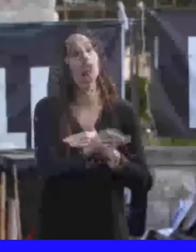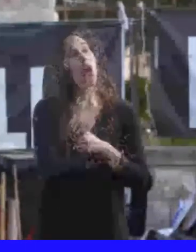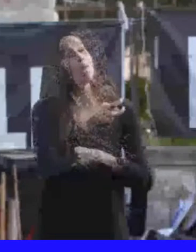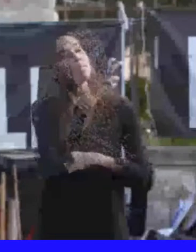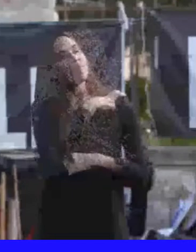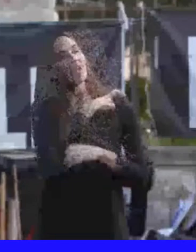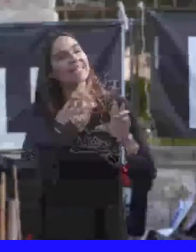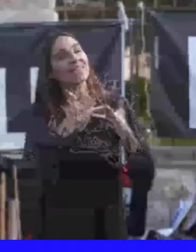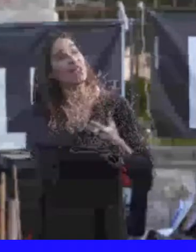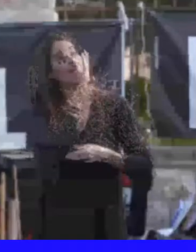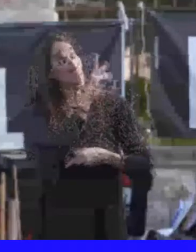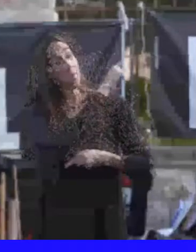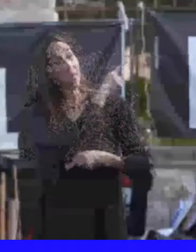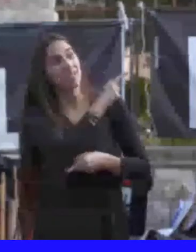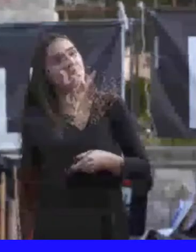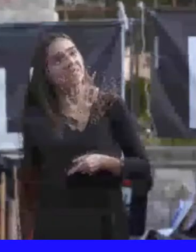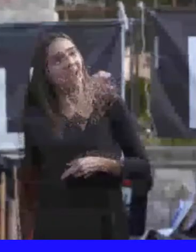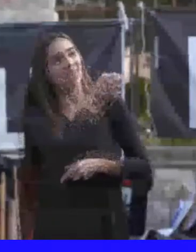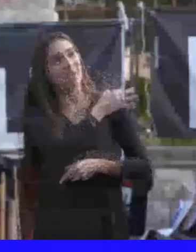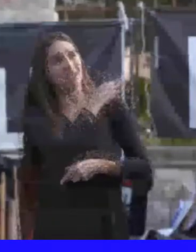מפקד הצוות של ביבי בסיירת מטכ"ל.